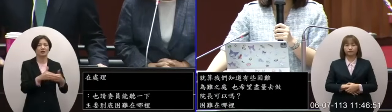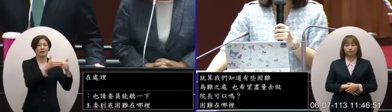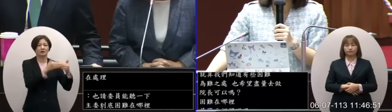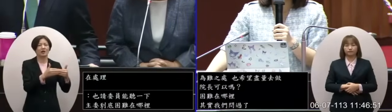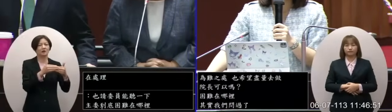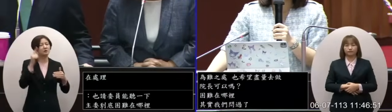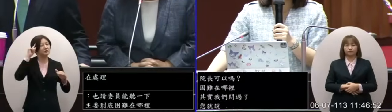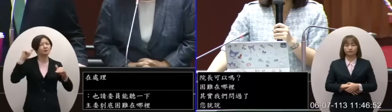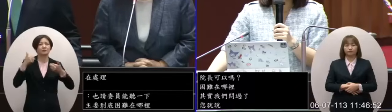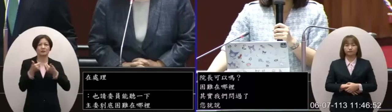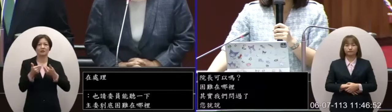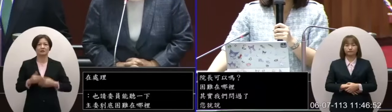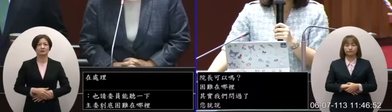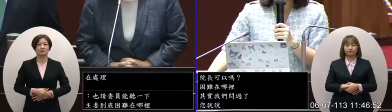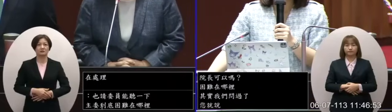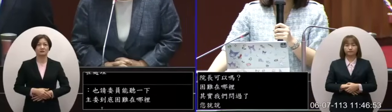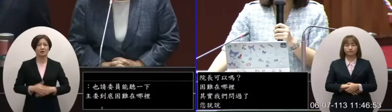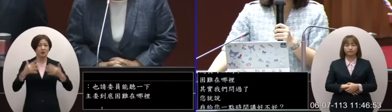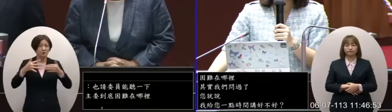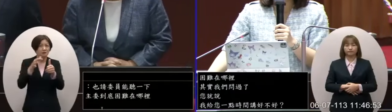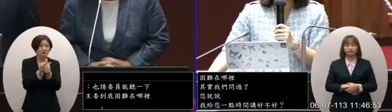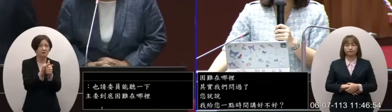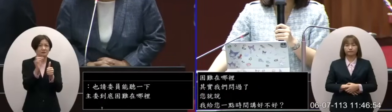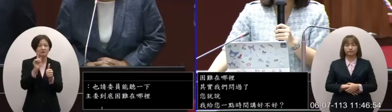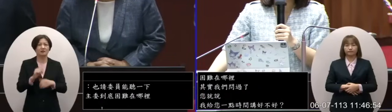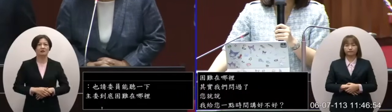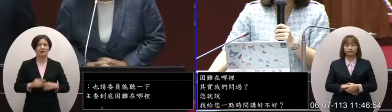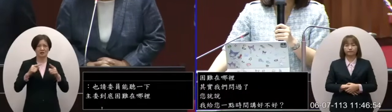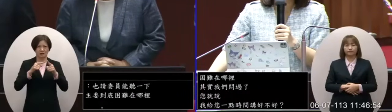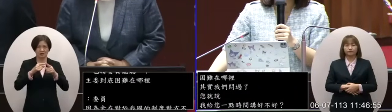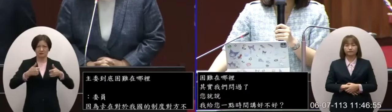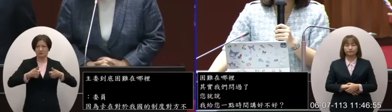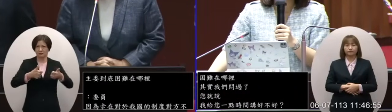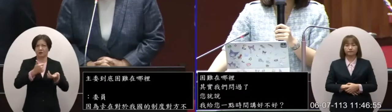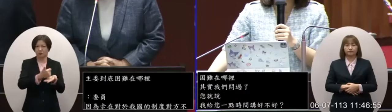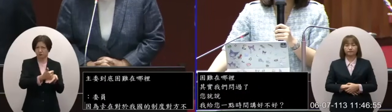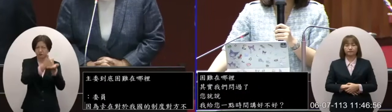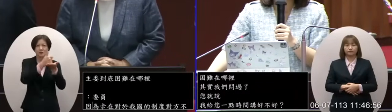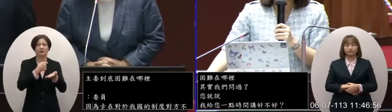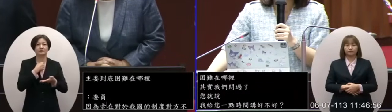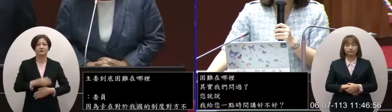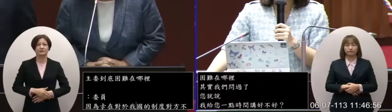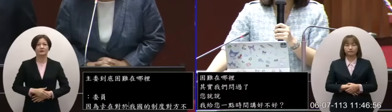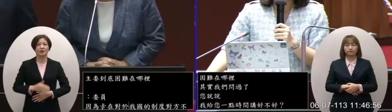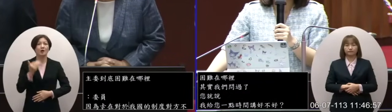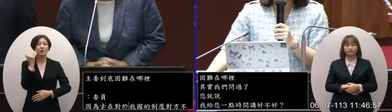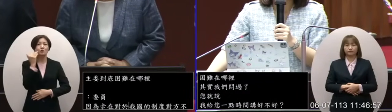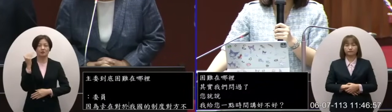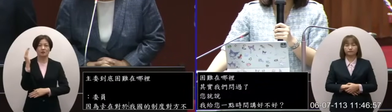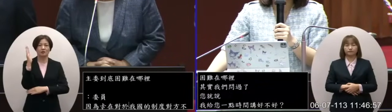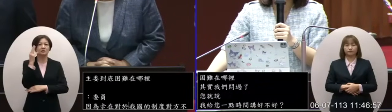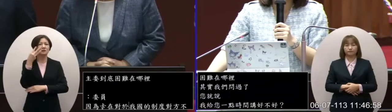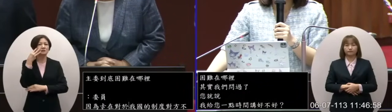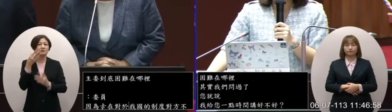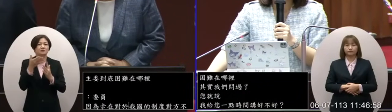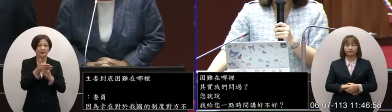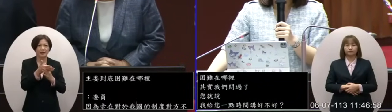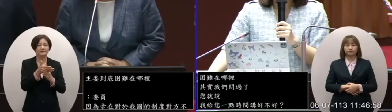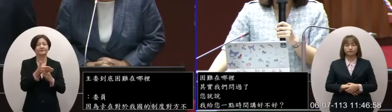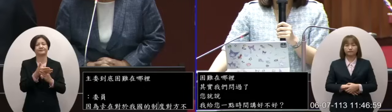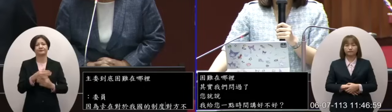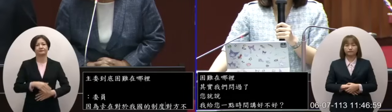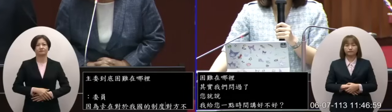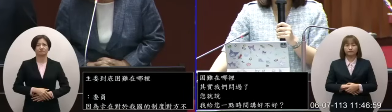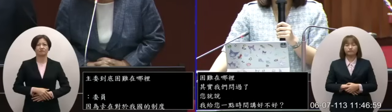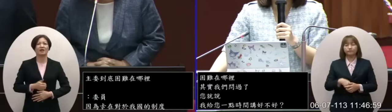问题关键都卡在说我们很希望人道优先来解决，但是当以政治为前提来处理这件事情的时